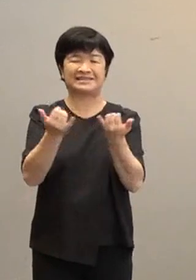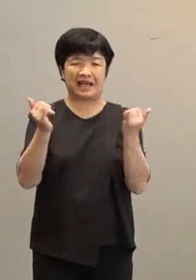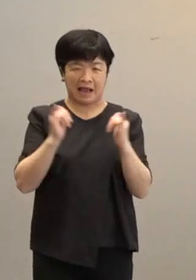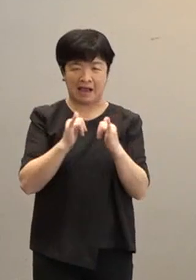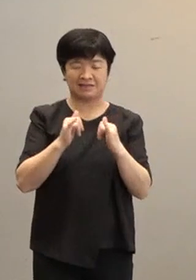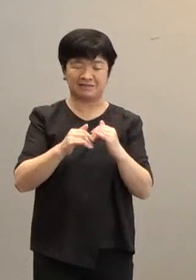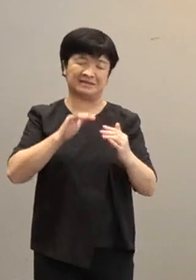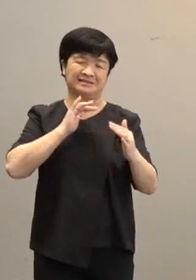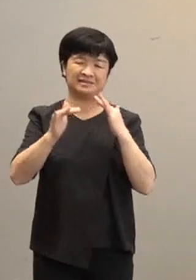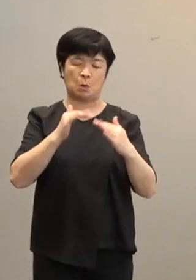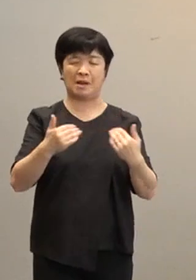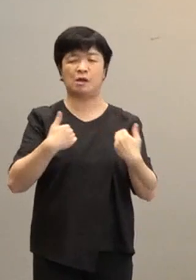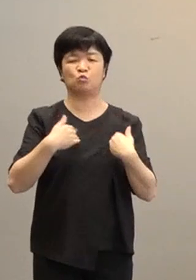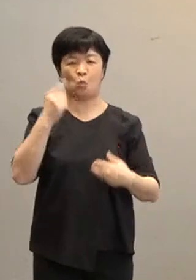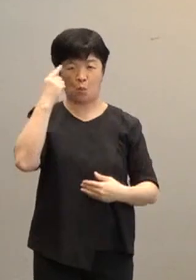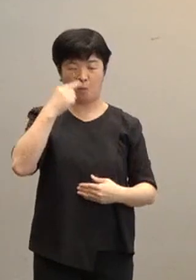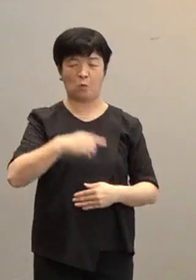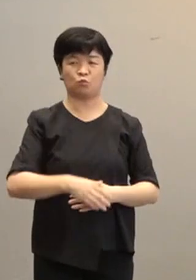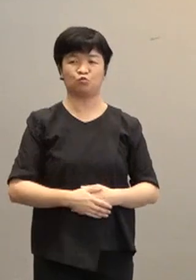というふうに思ってます。